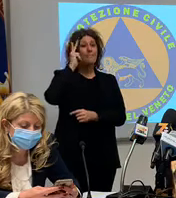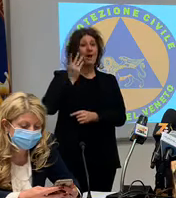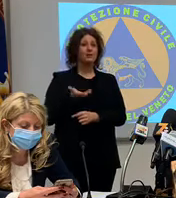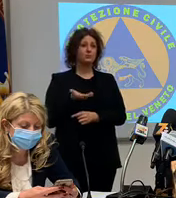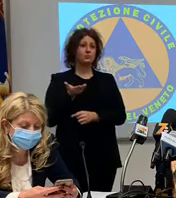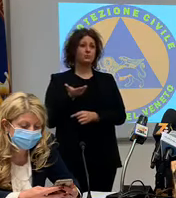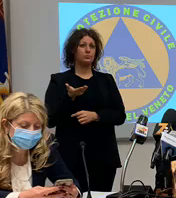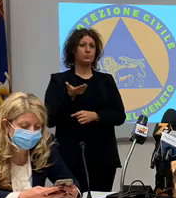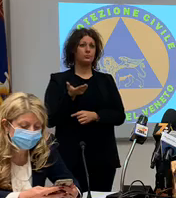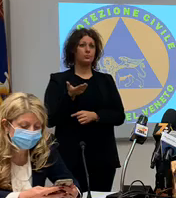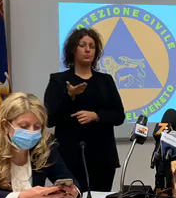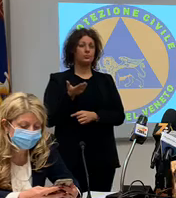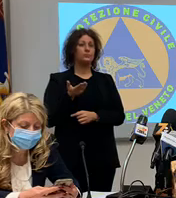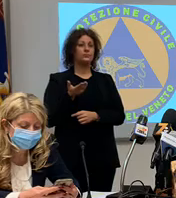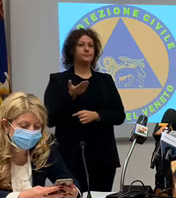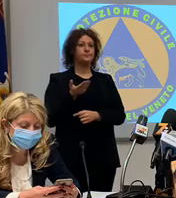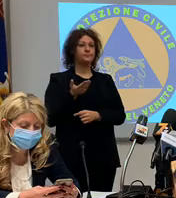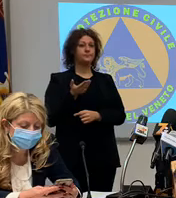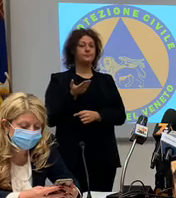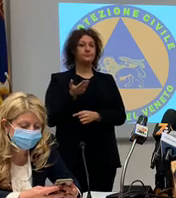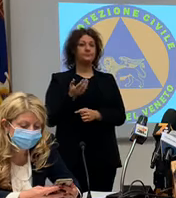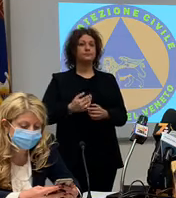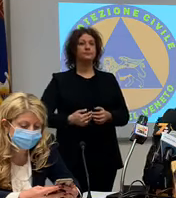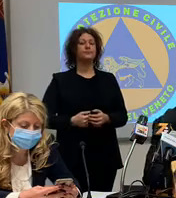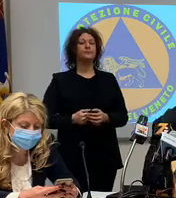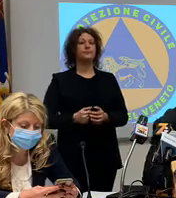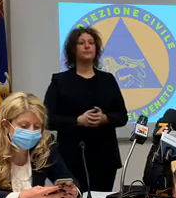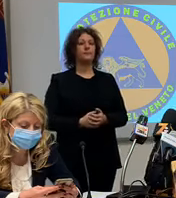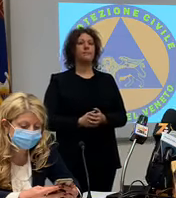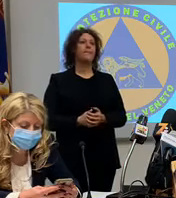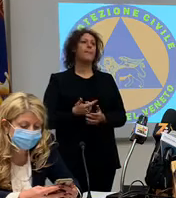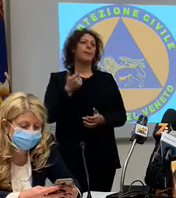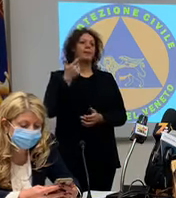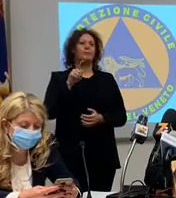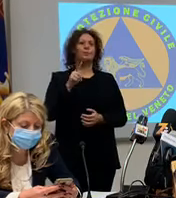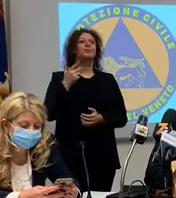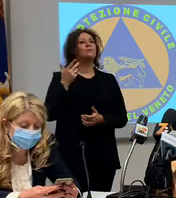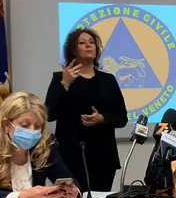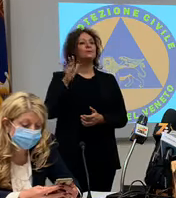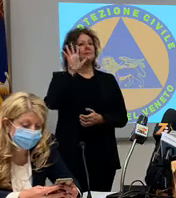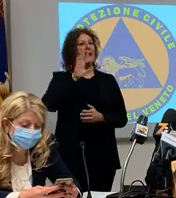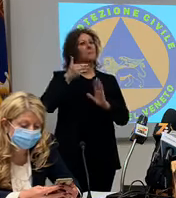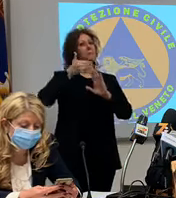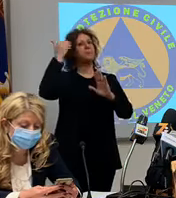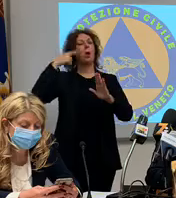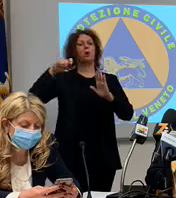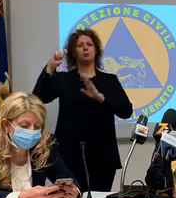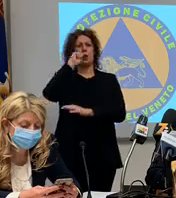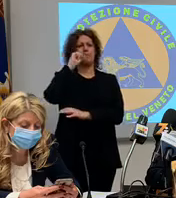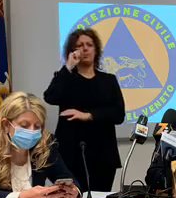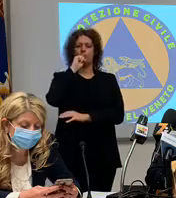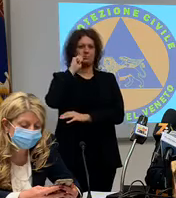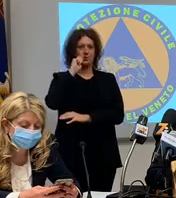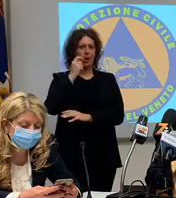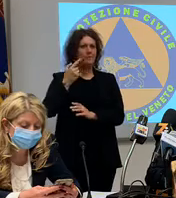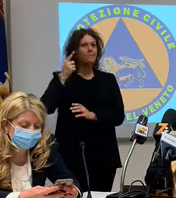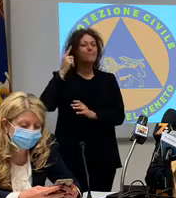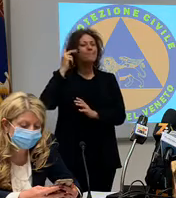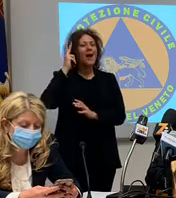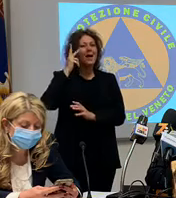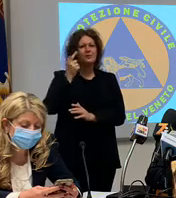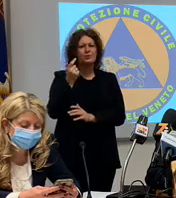vedere perché a sentir parlare in giro sembra che facessimo miliardi di tamponi abbiamo 30.000 ospiti